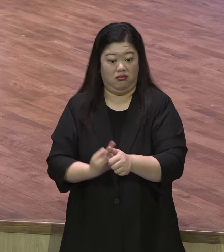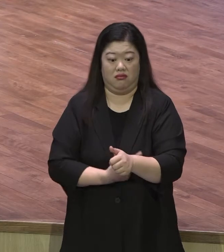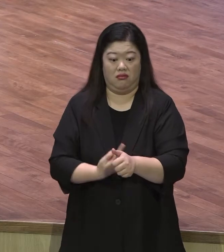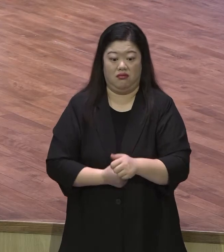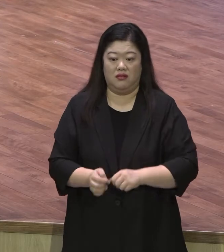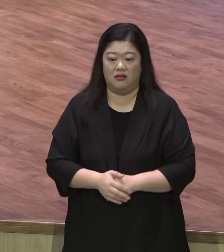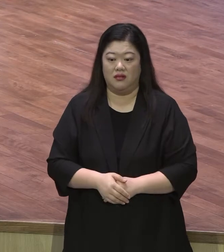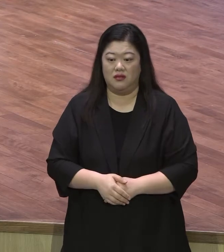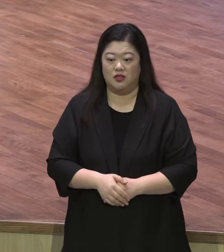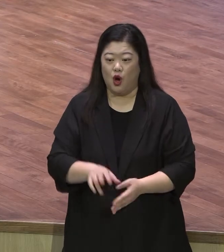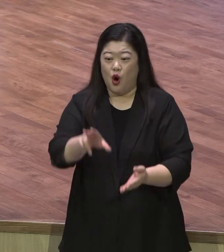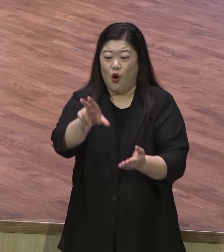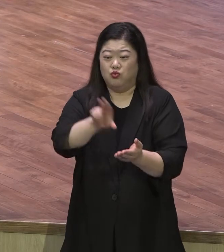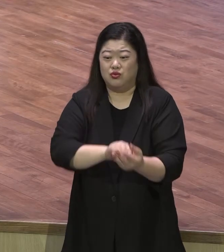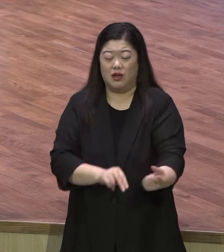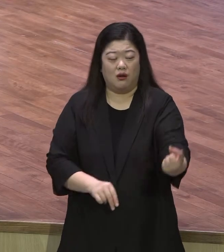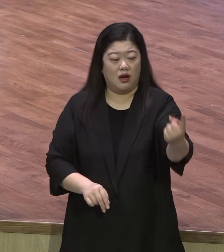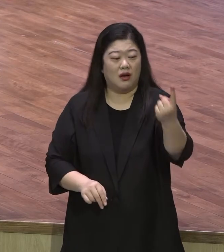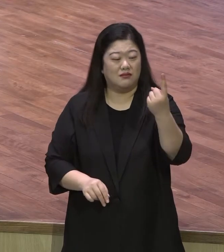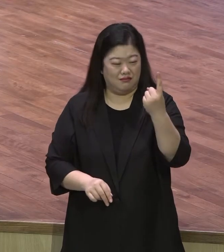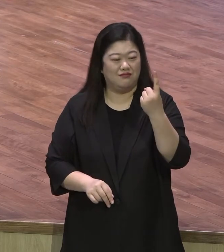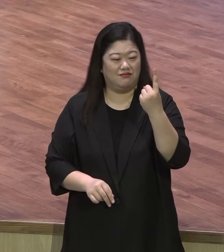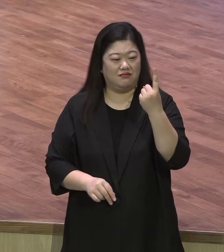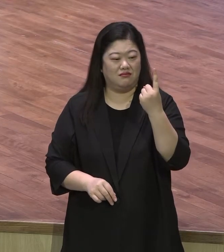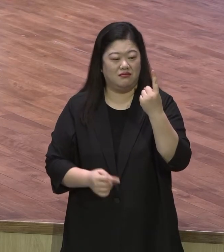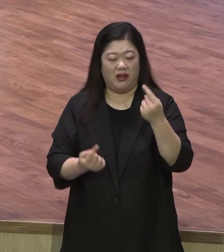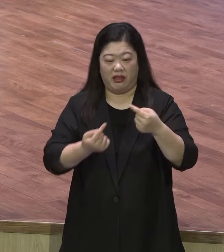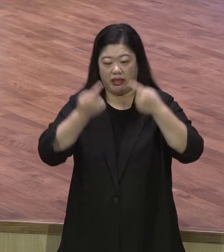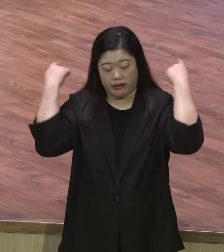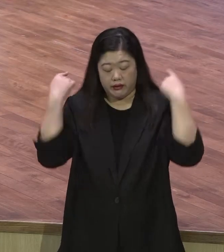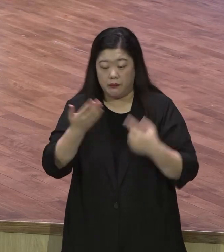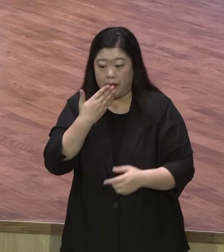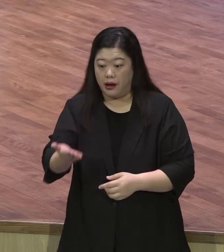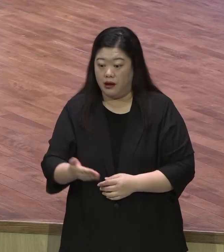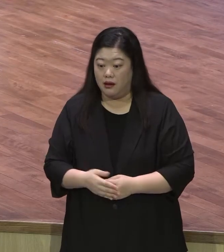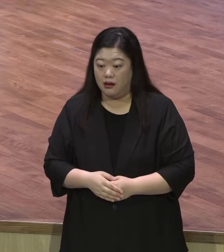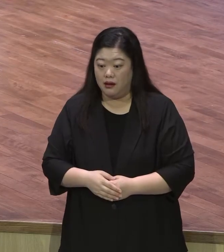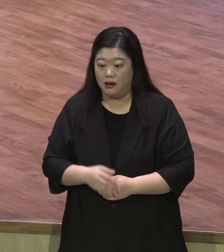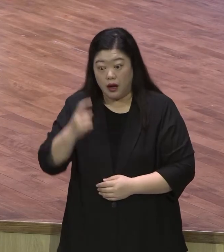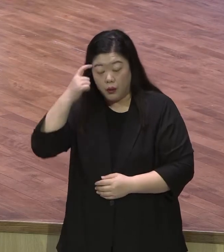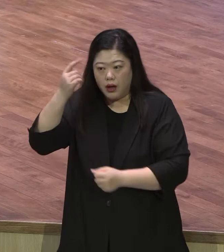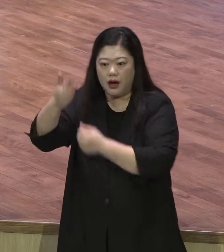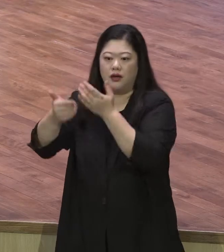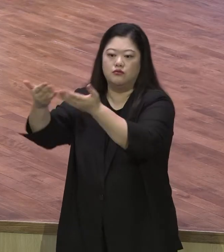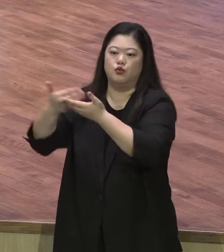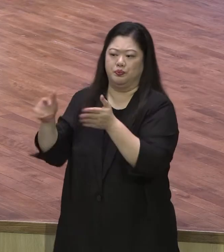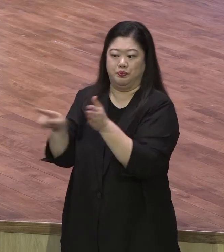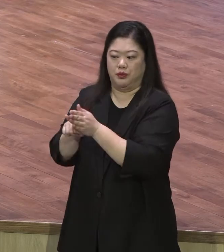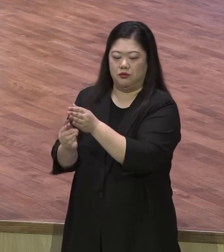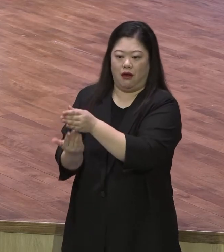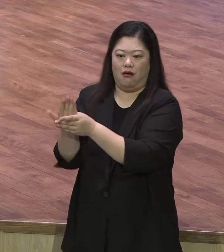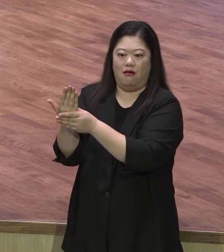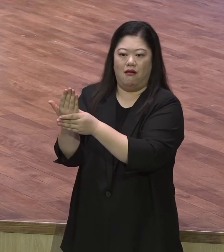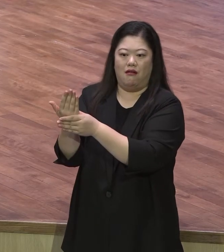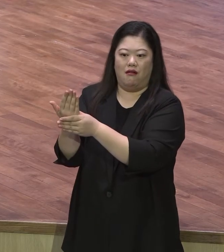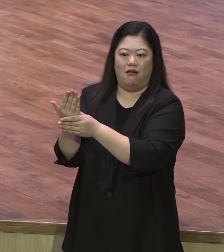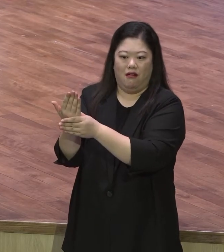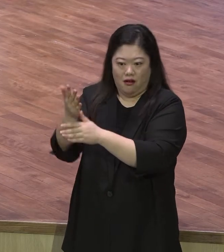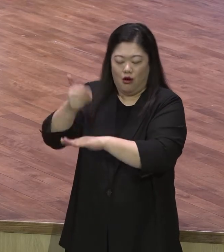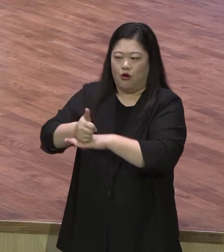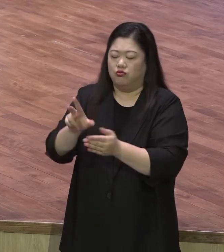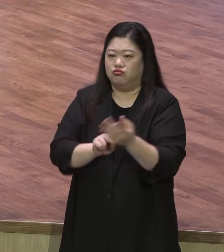문제 와도 괜찮아. 다 지나가는 거예요. 하나님께서 주신 이 해답 확실하게 잡고 있기 때문에